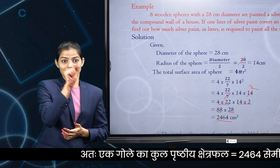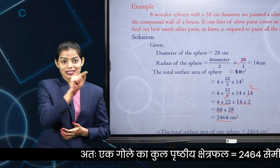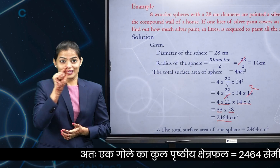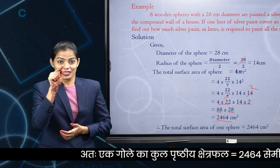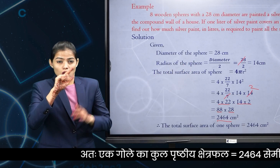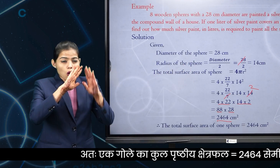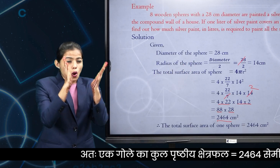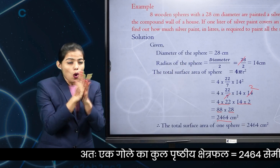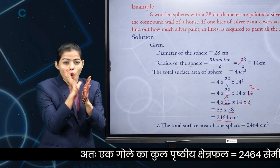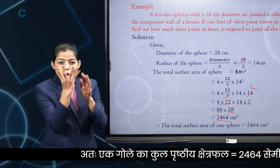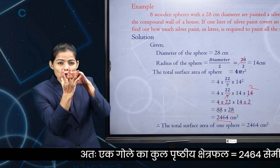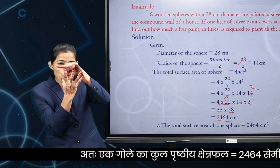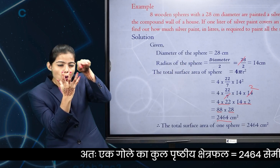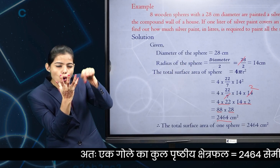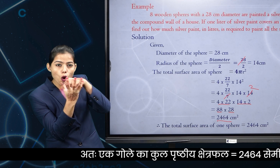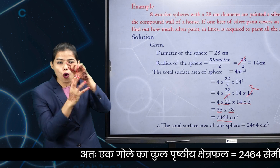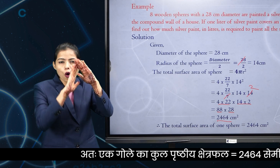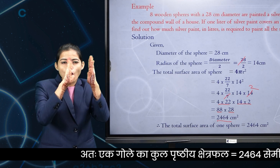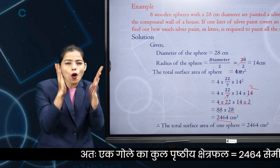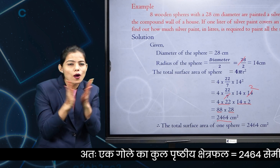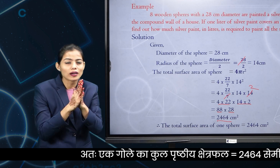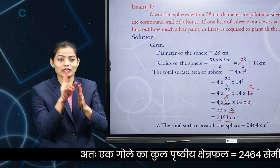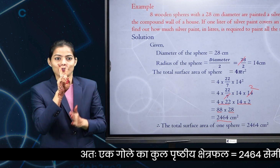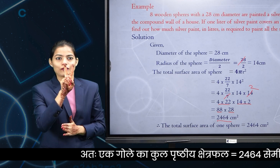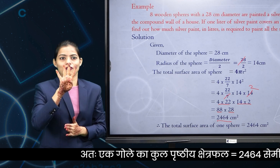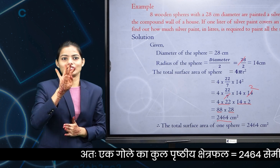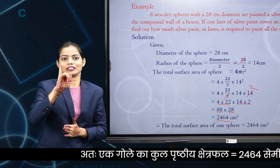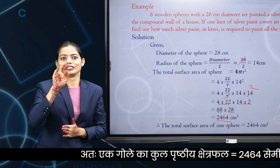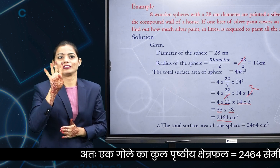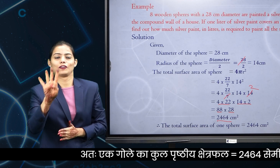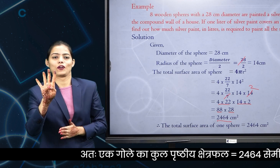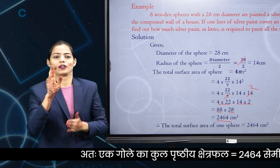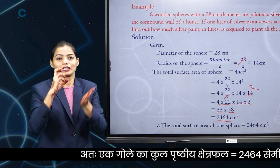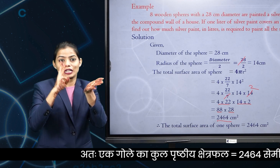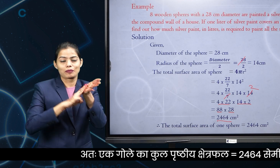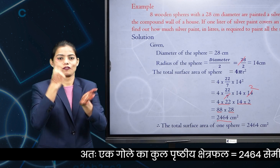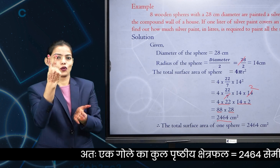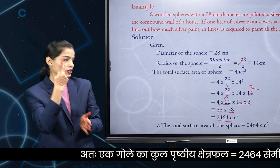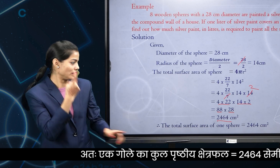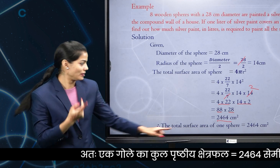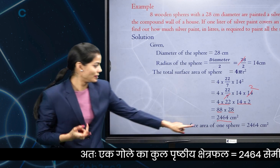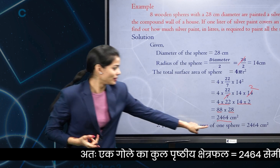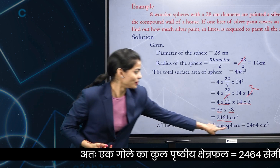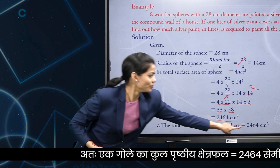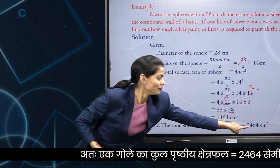अतः एक गोले का कुल पृष्ठीय क्षेत्रफल इज इक्वल्स टू 2464 सेमी